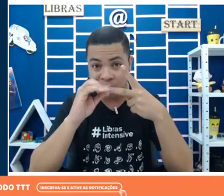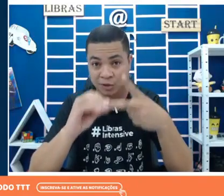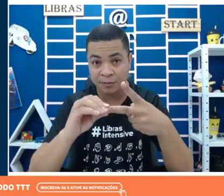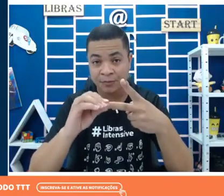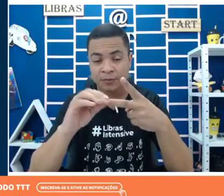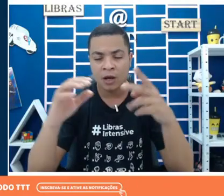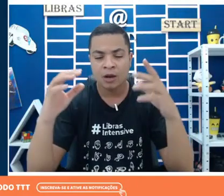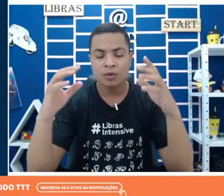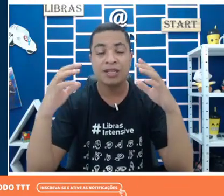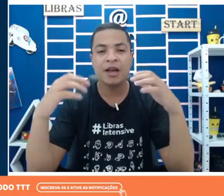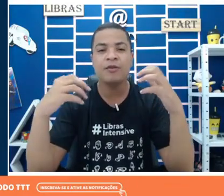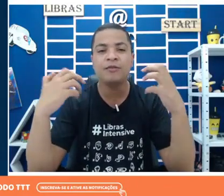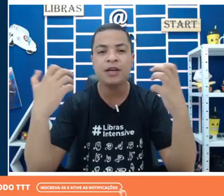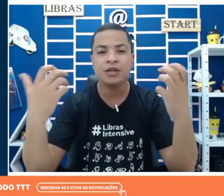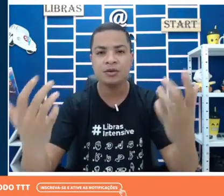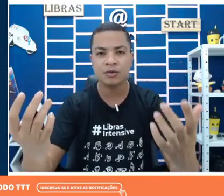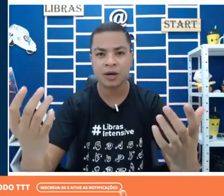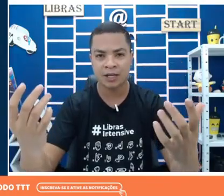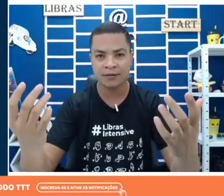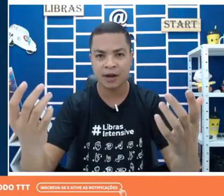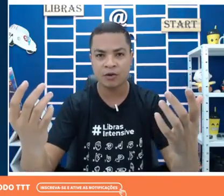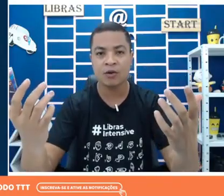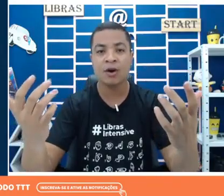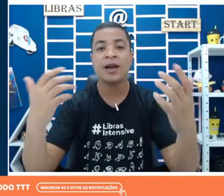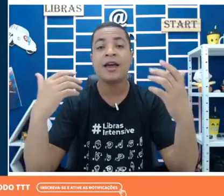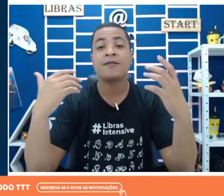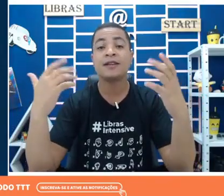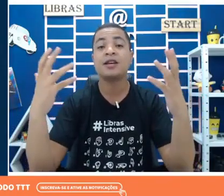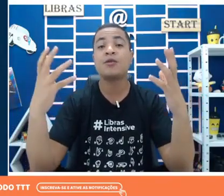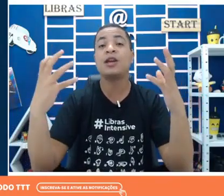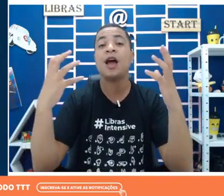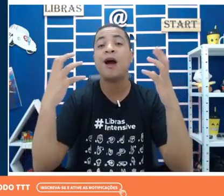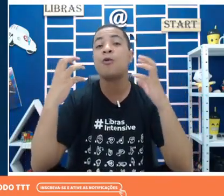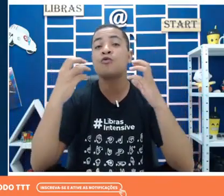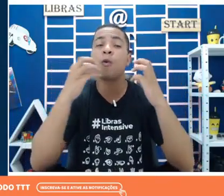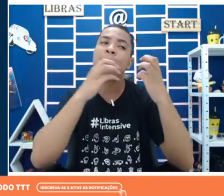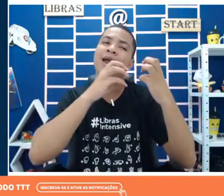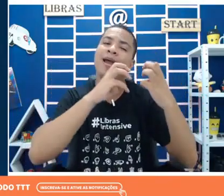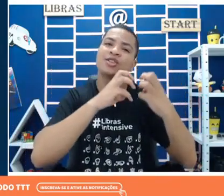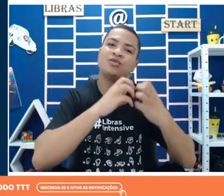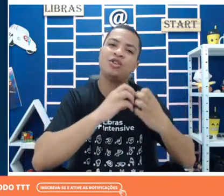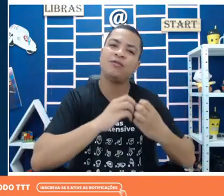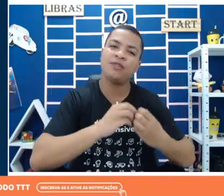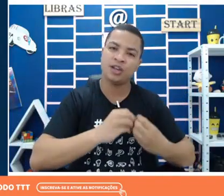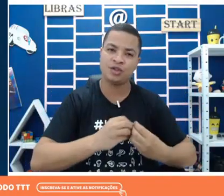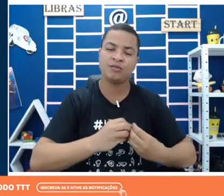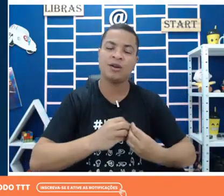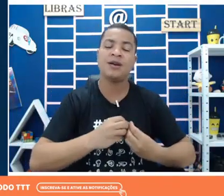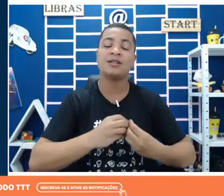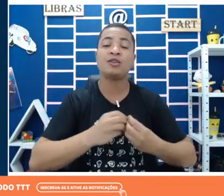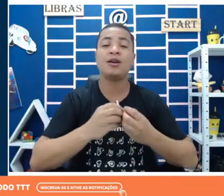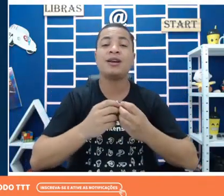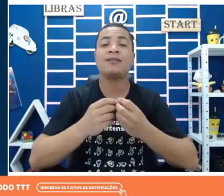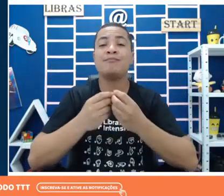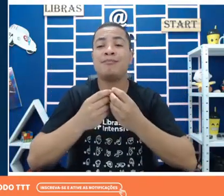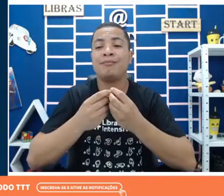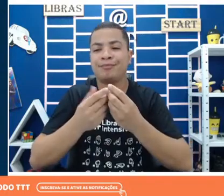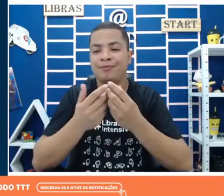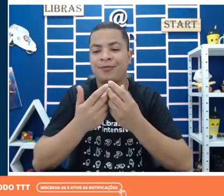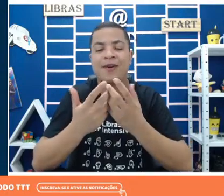para isso. O serviço do classificador é fazer com que algo complexo e difícil se